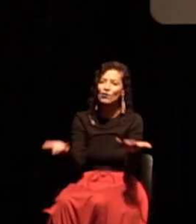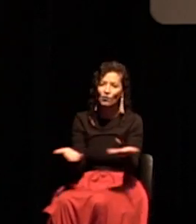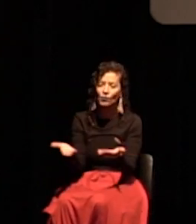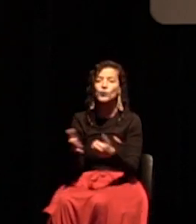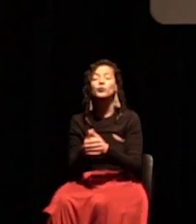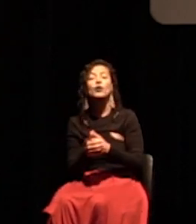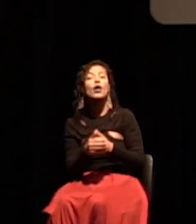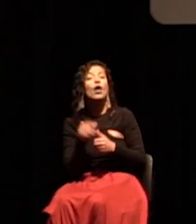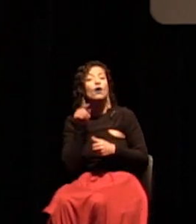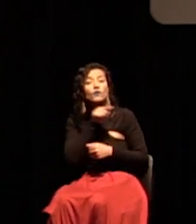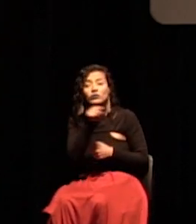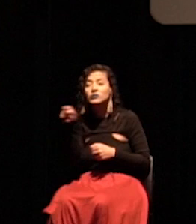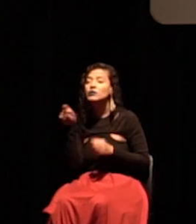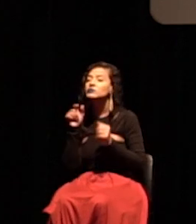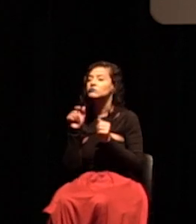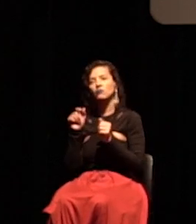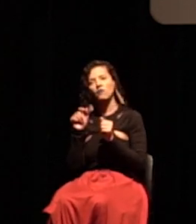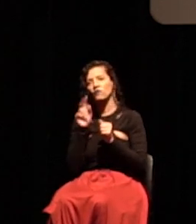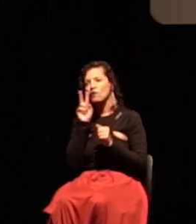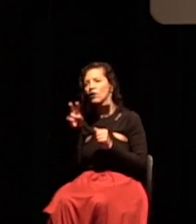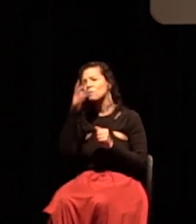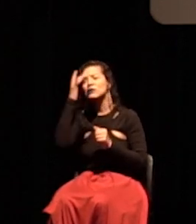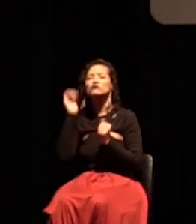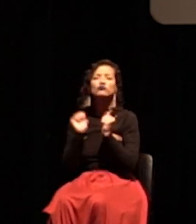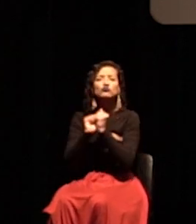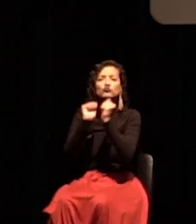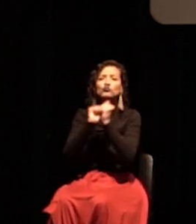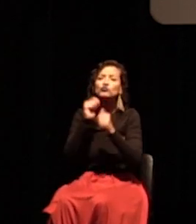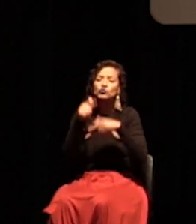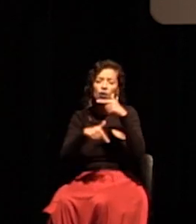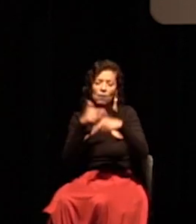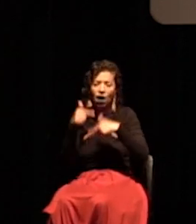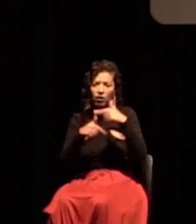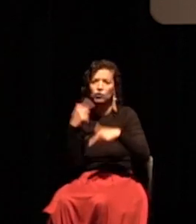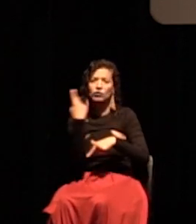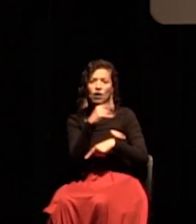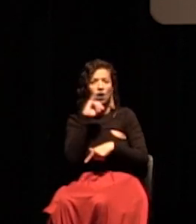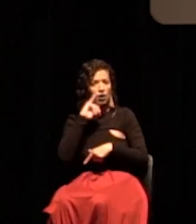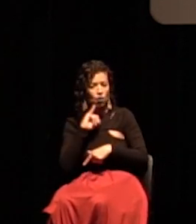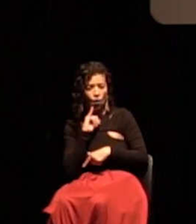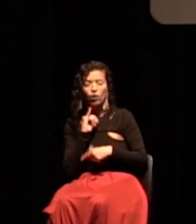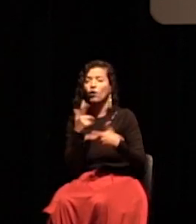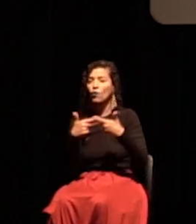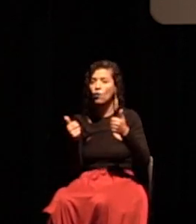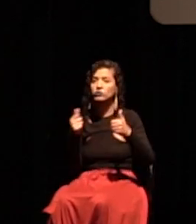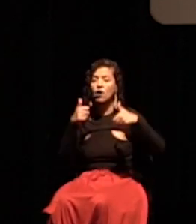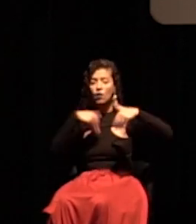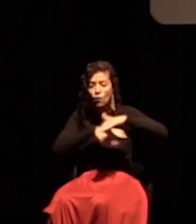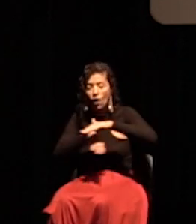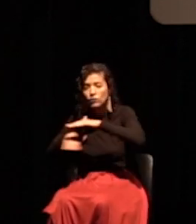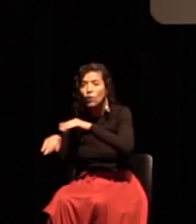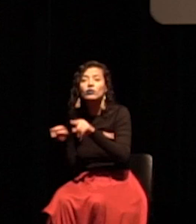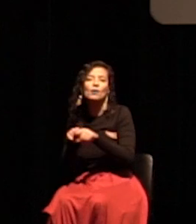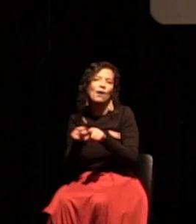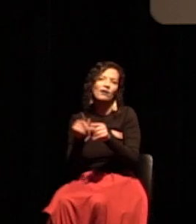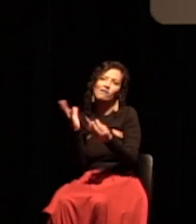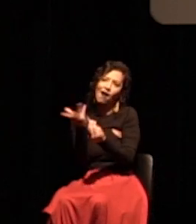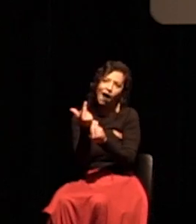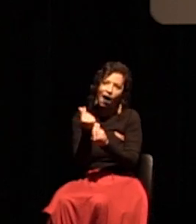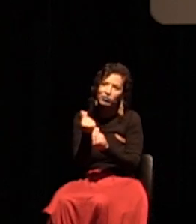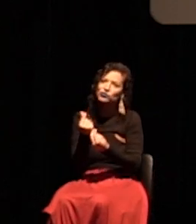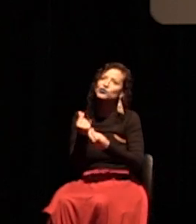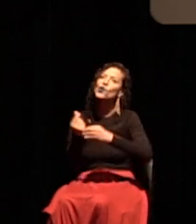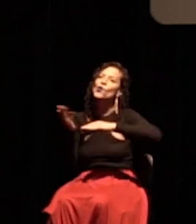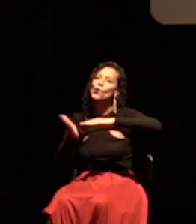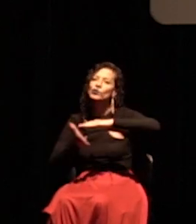onde encontramos o trabalho da IOL guardado e preservado como um Instituto de Arte Contemporânea. Obrigado, Raquel Arnoux, por todo esse trabalho